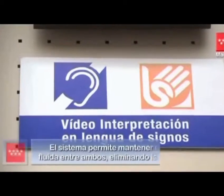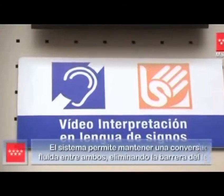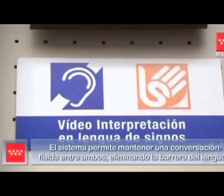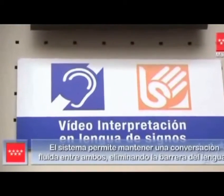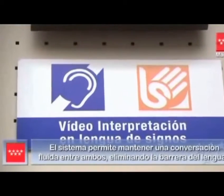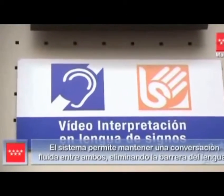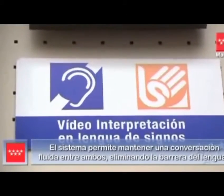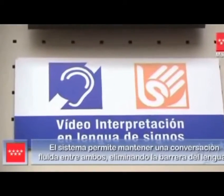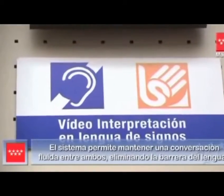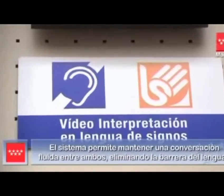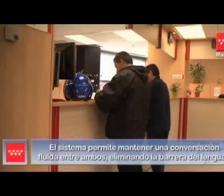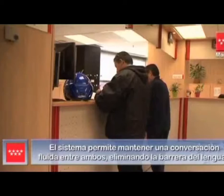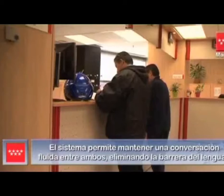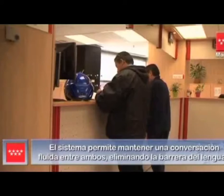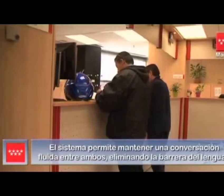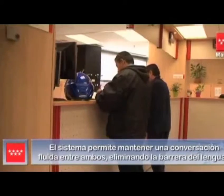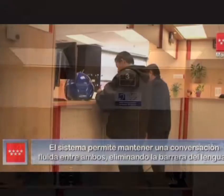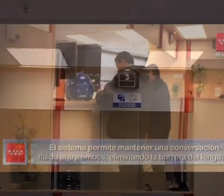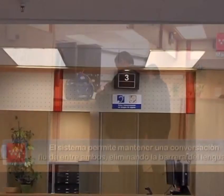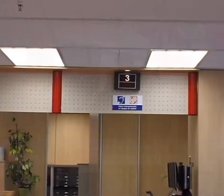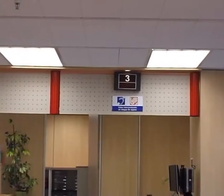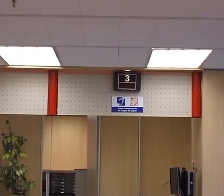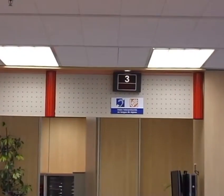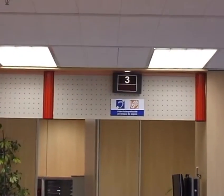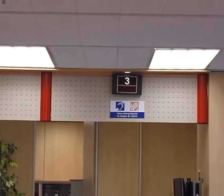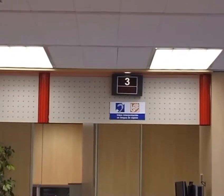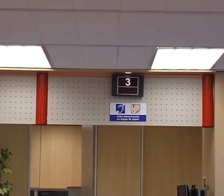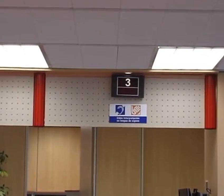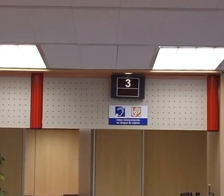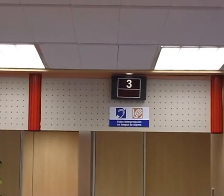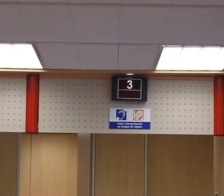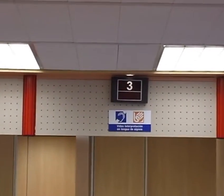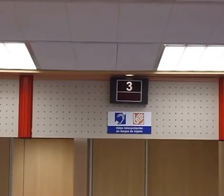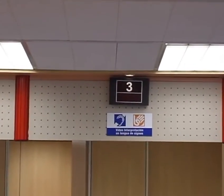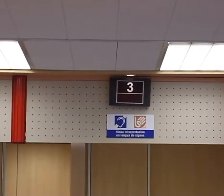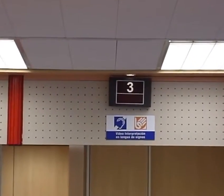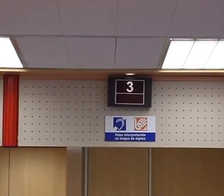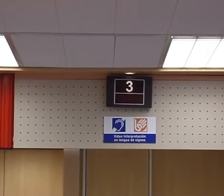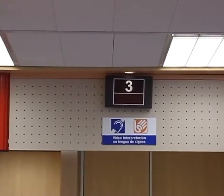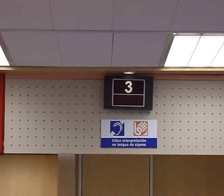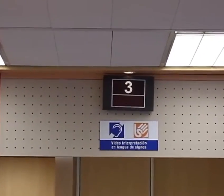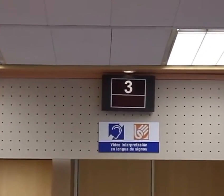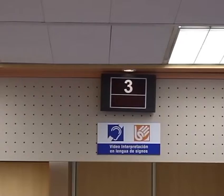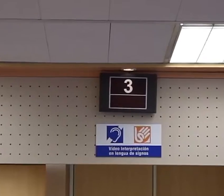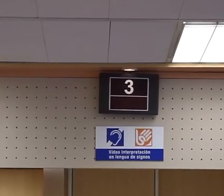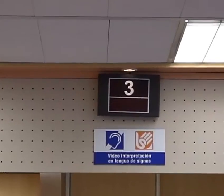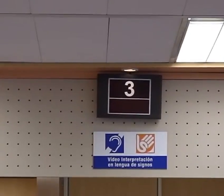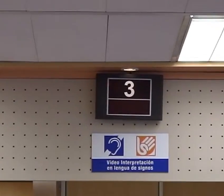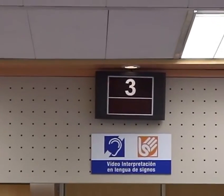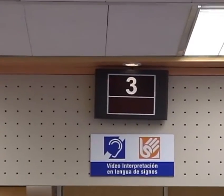a la información. De esta manera, a través de este servicio, se va a poder conectar a través de una webcam y donde ese